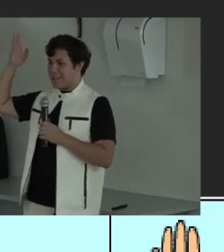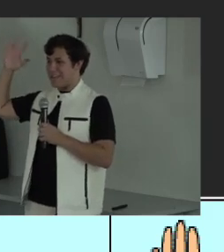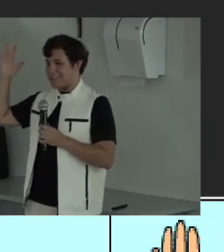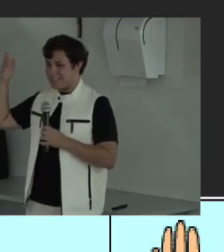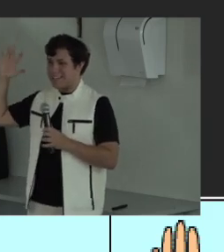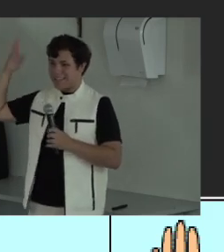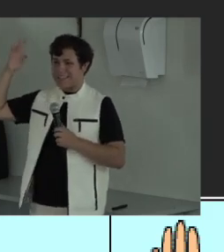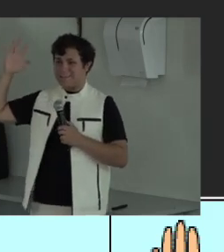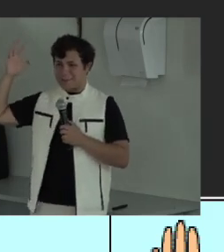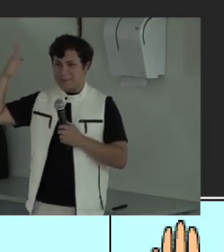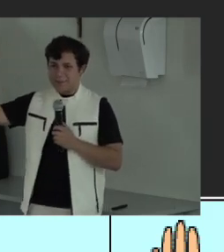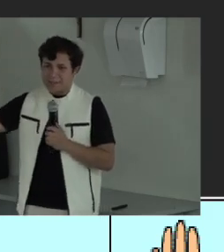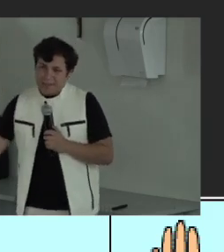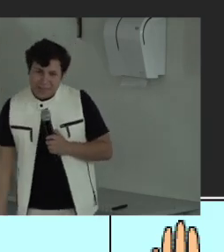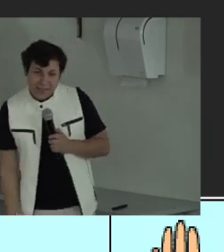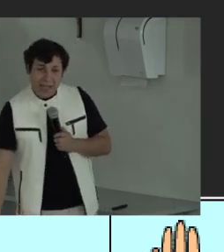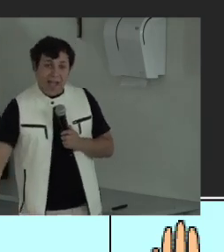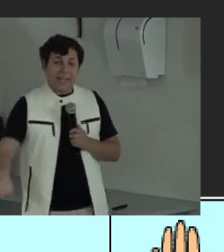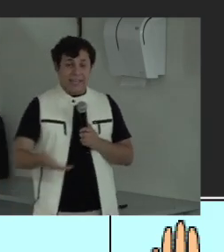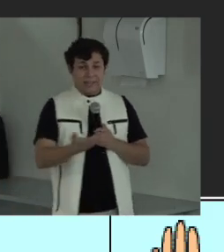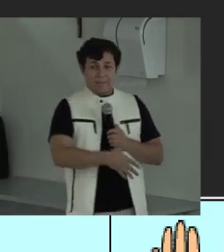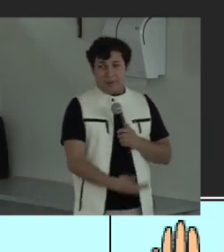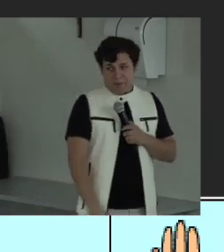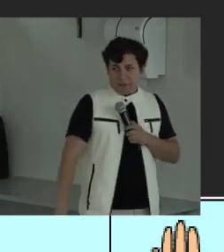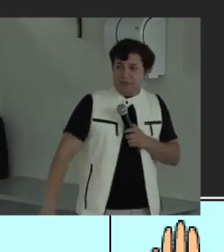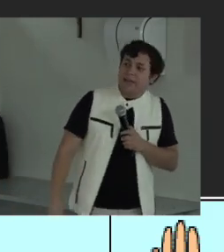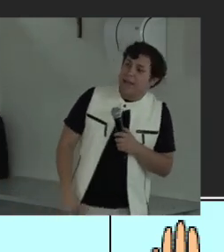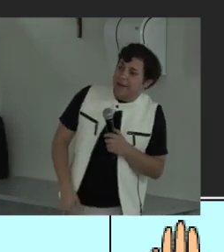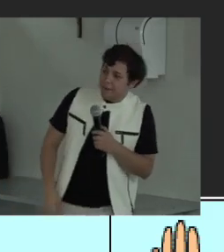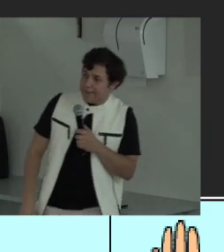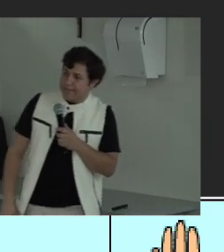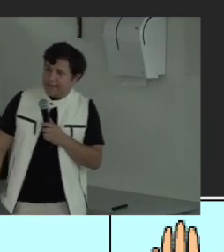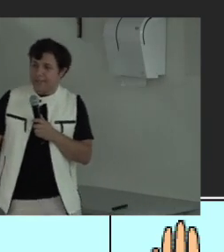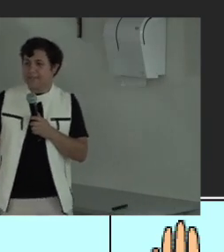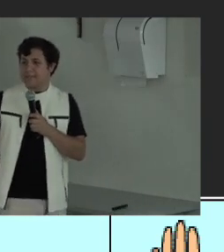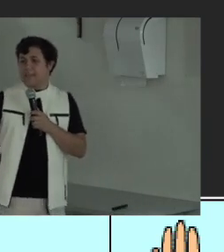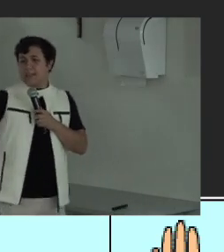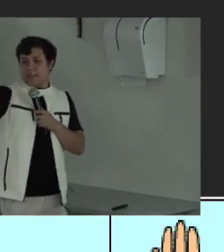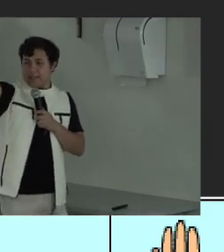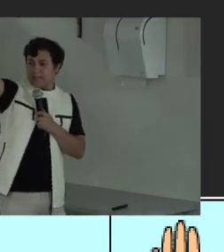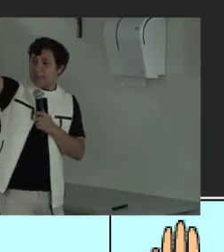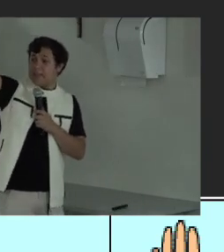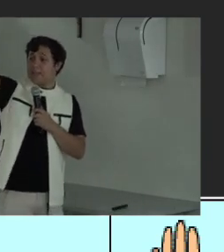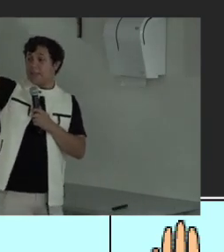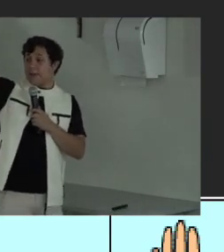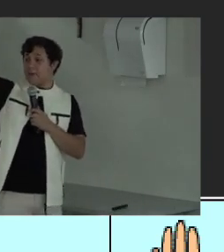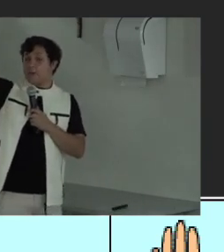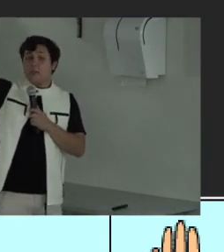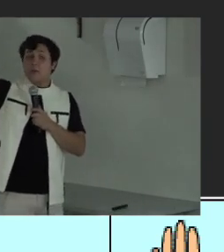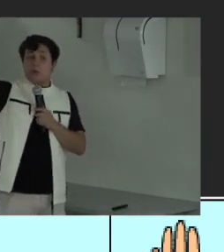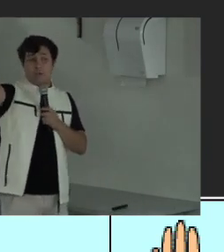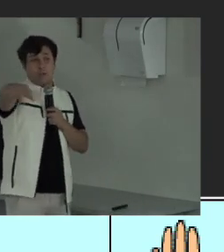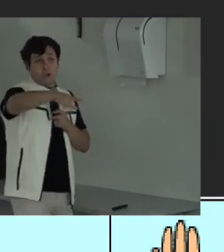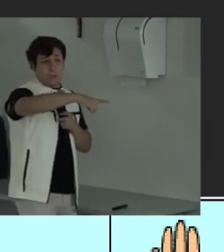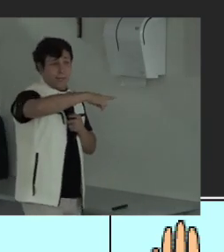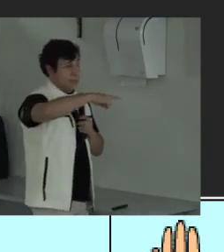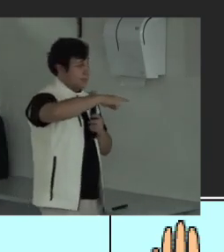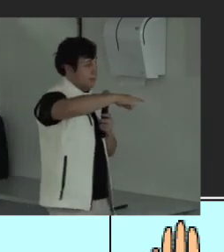ustedes. Excelente, muy bien. Aquí vemos que la lengua de señas, este es el deletreo. Cuando hay dobles,